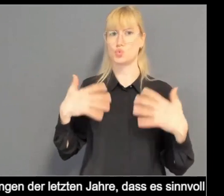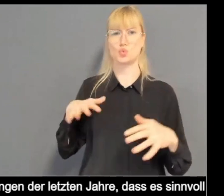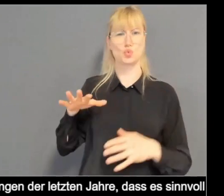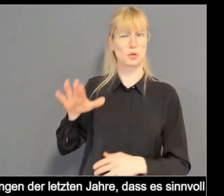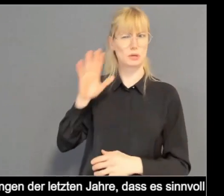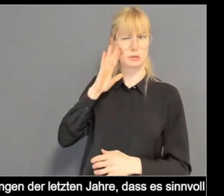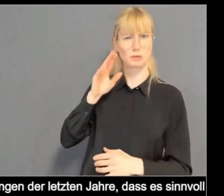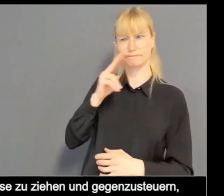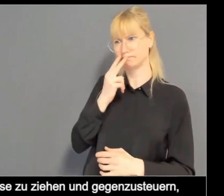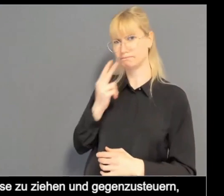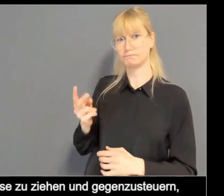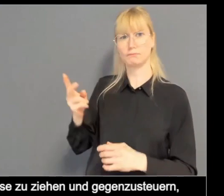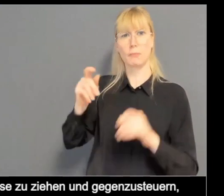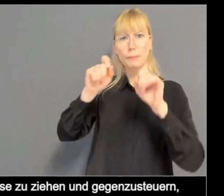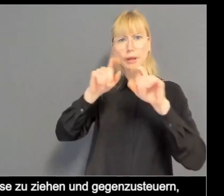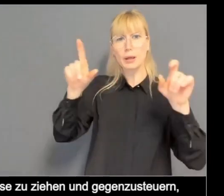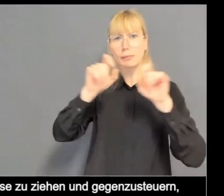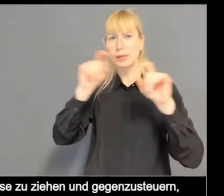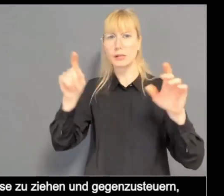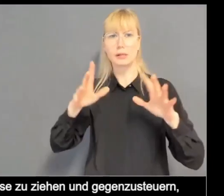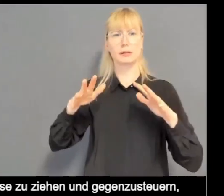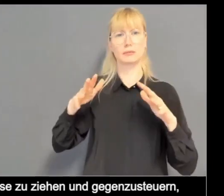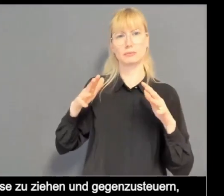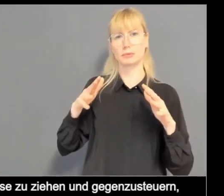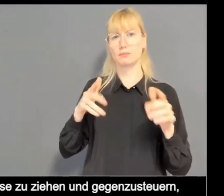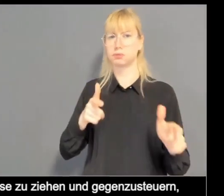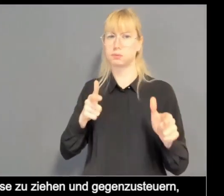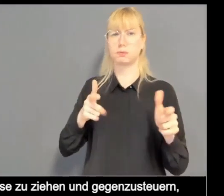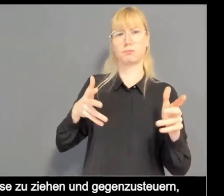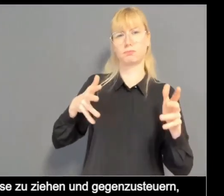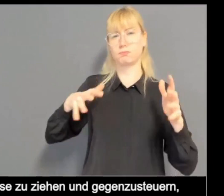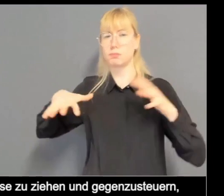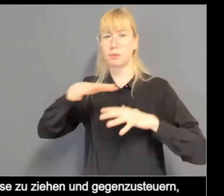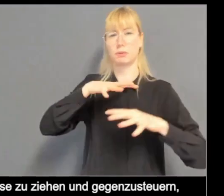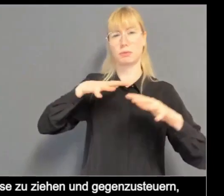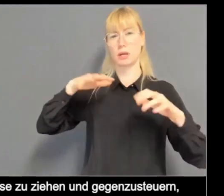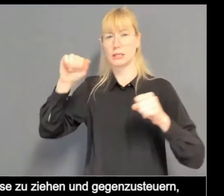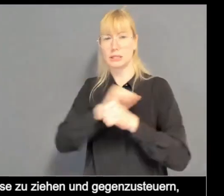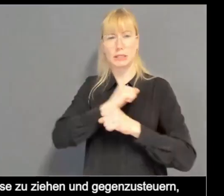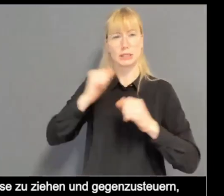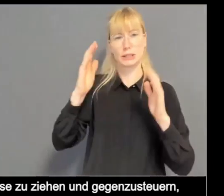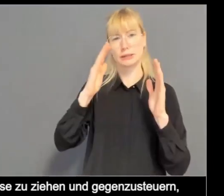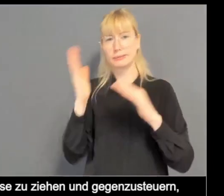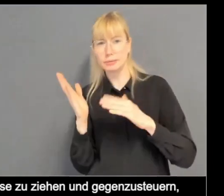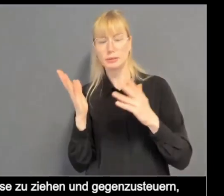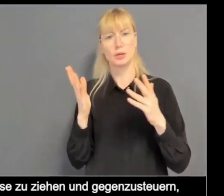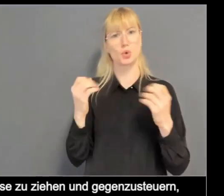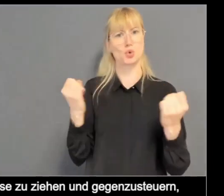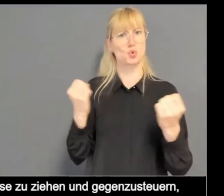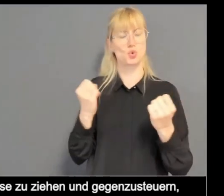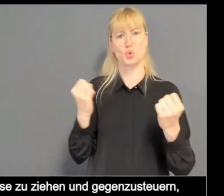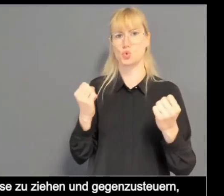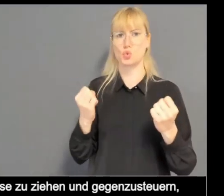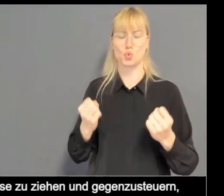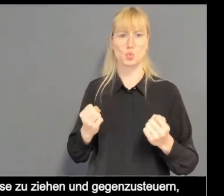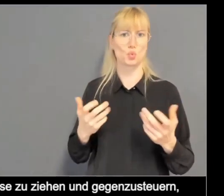an Grausamkeit scheinbar nimmt der Krieg zu. Die Bilder sind schrecklich. Und gerade wenn man die